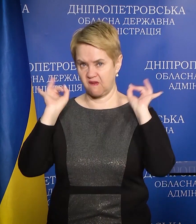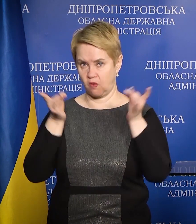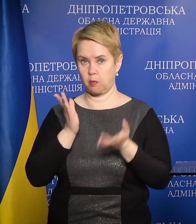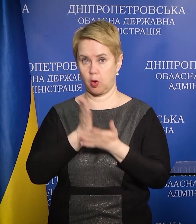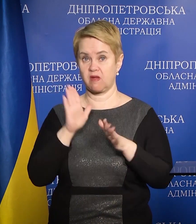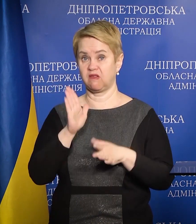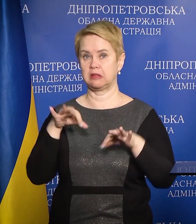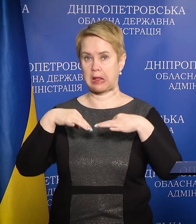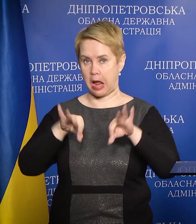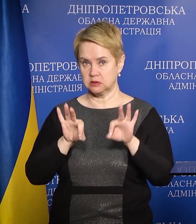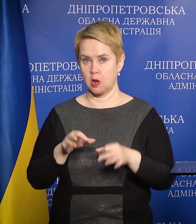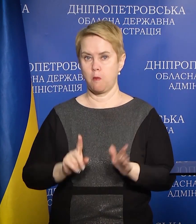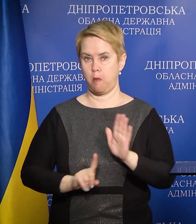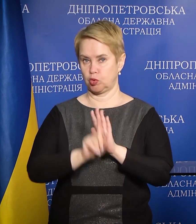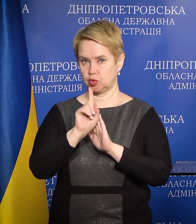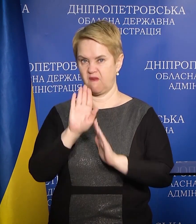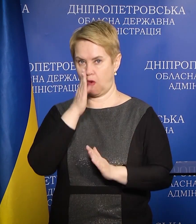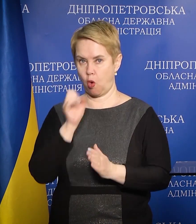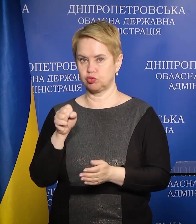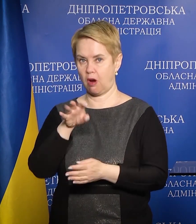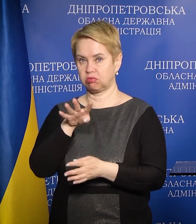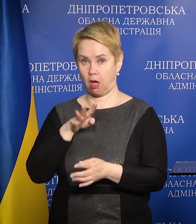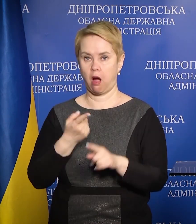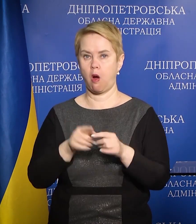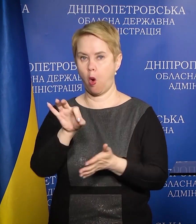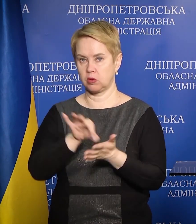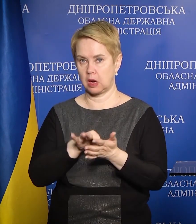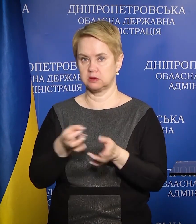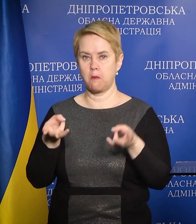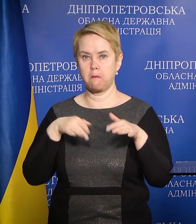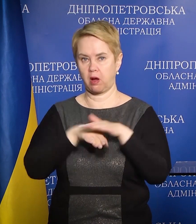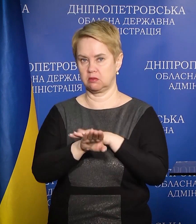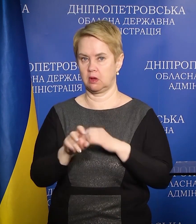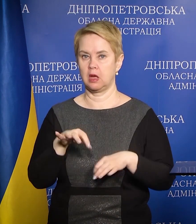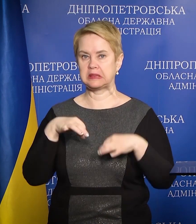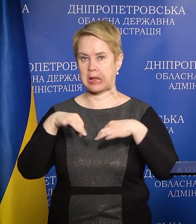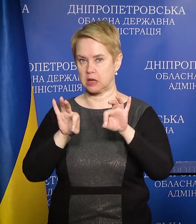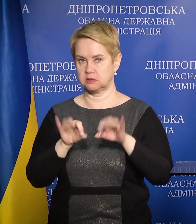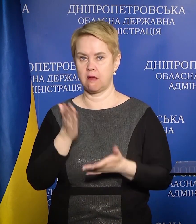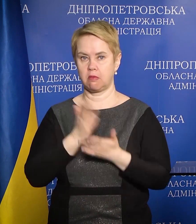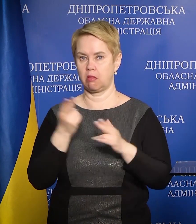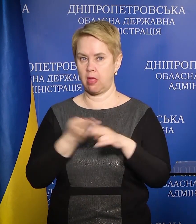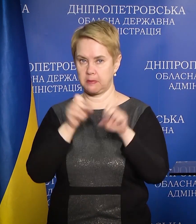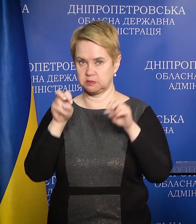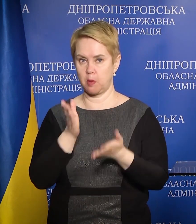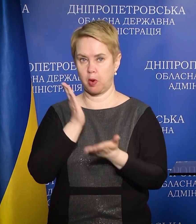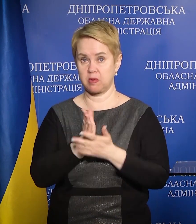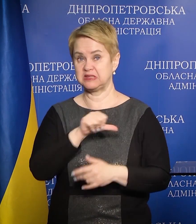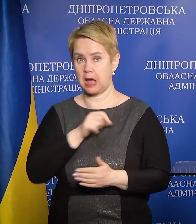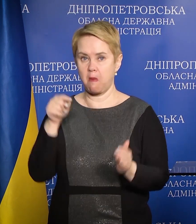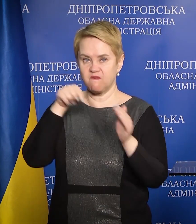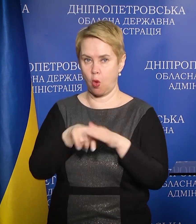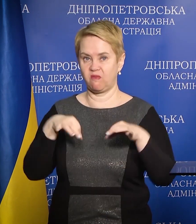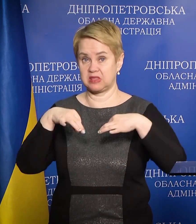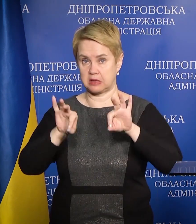перебуваєте в транспорті і почалась ворожа атака, одразу покиньте транспортний засіб. Це є небезпечно перебувати саме в